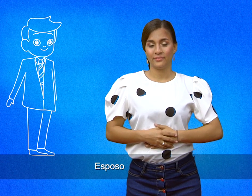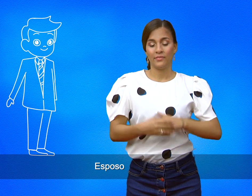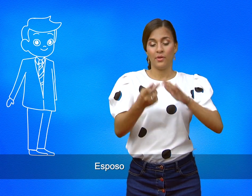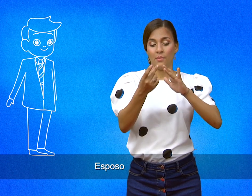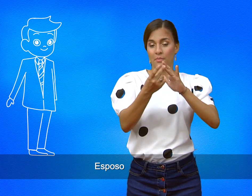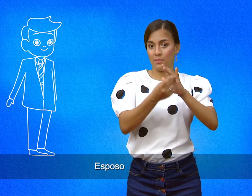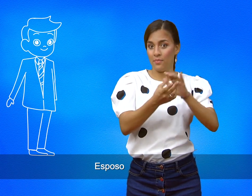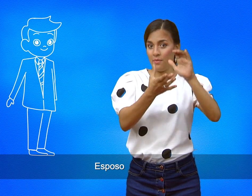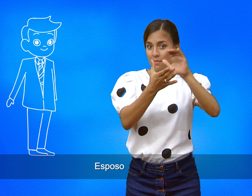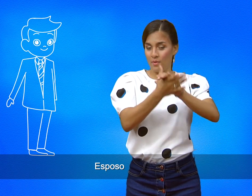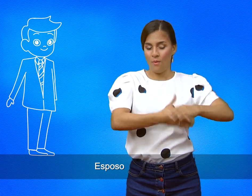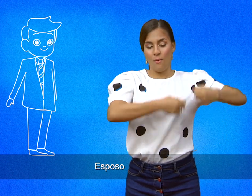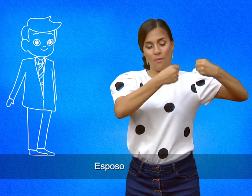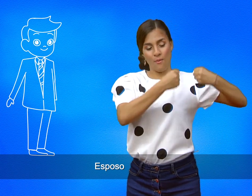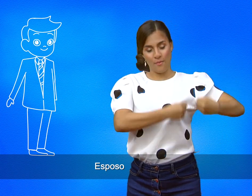Esposo.